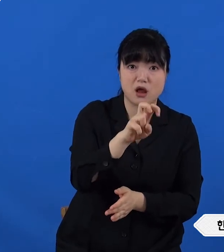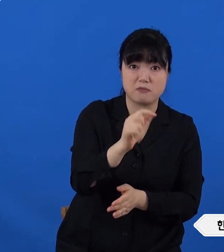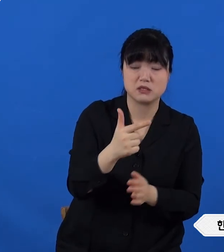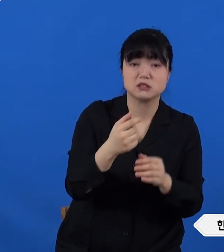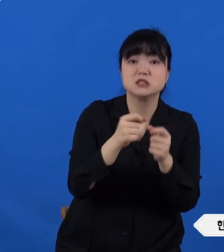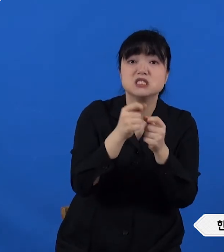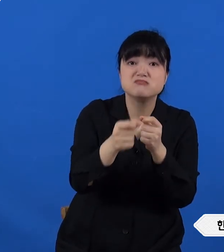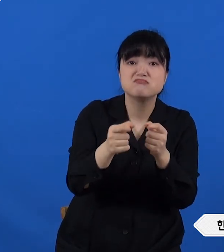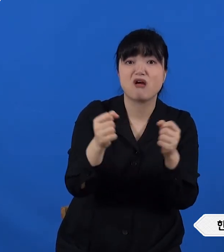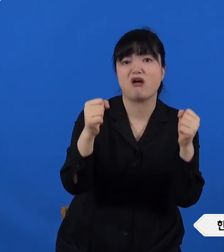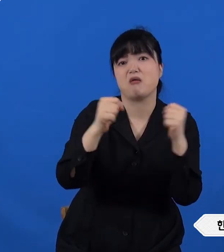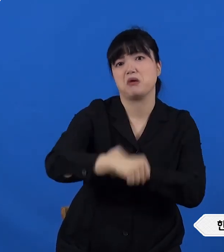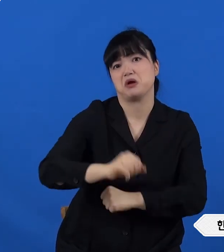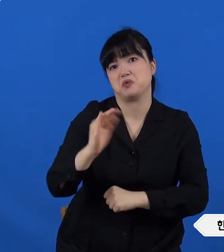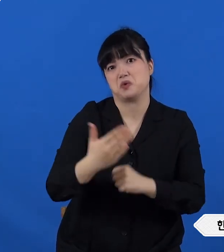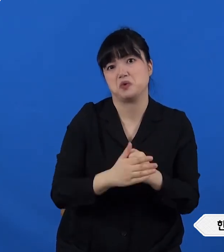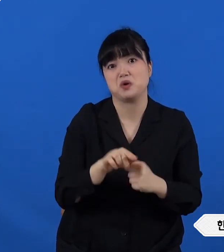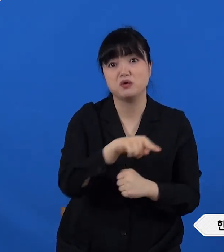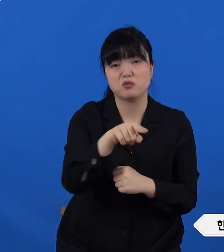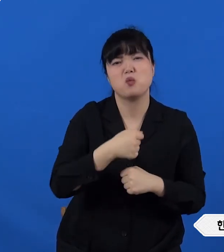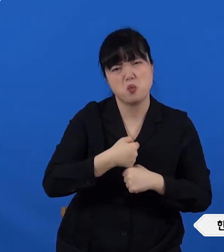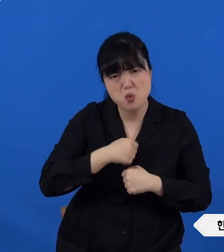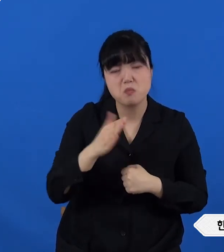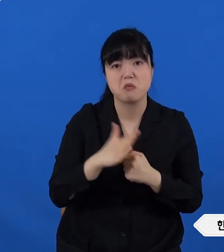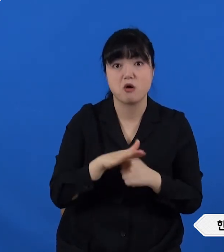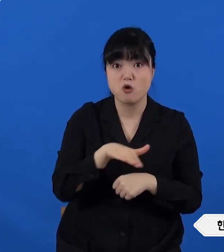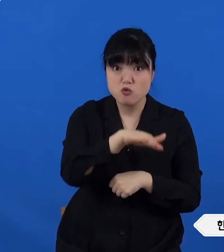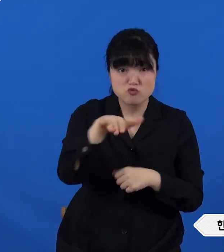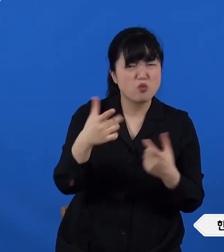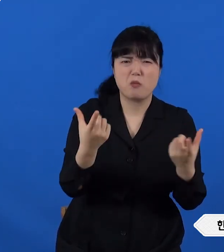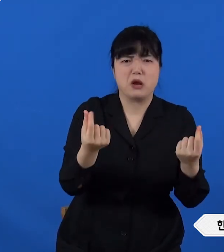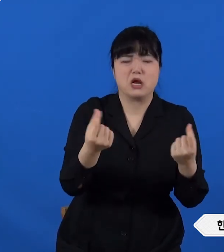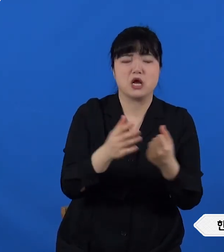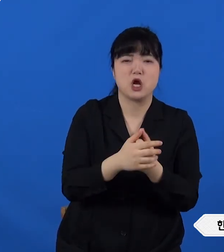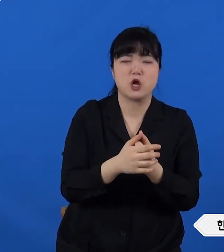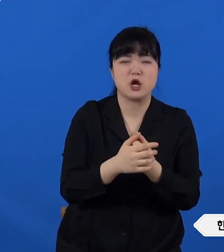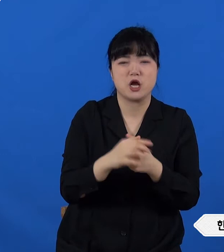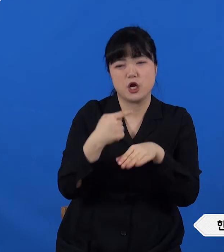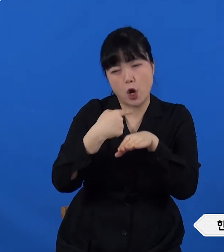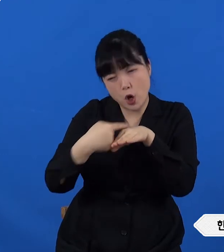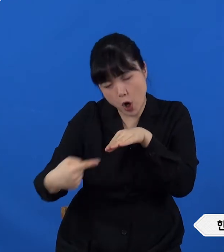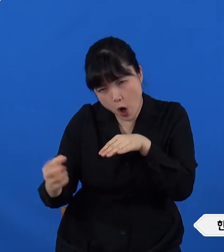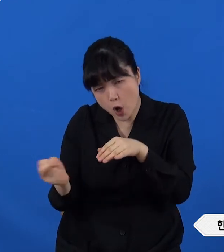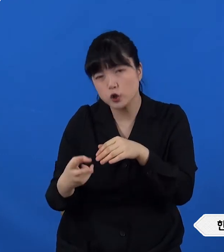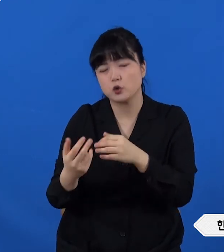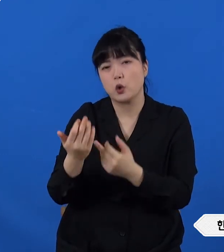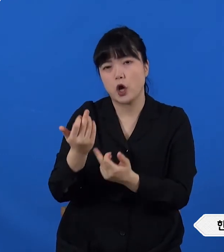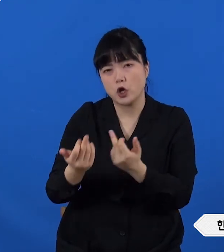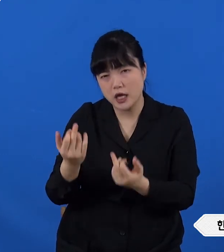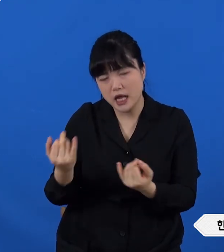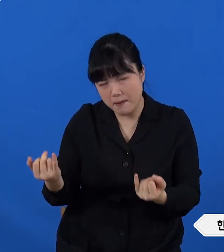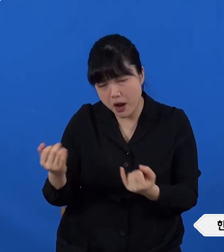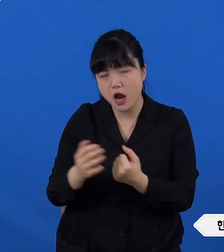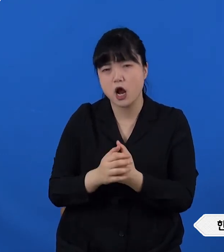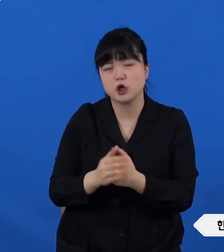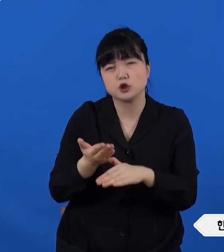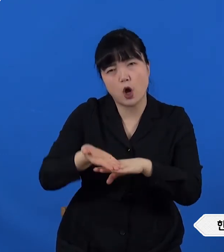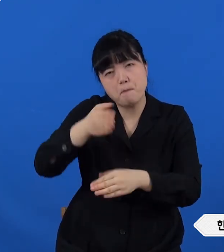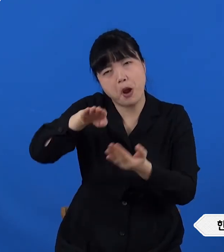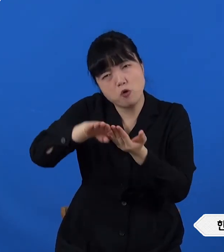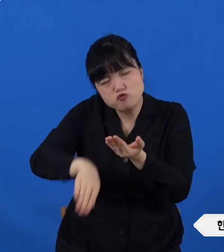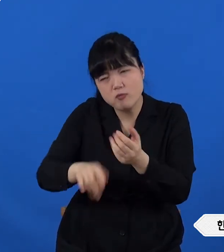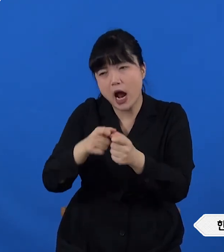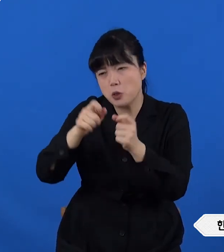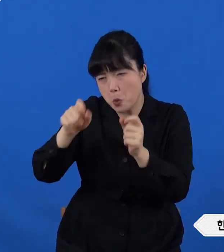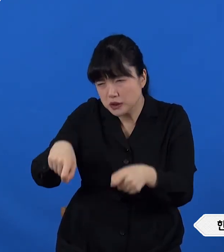우리도 그런 점을 조심해야 합니다. 우리도 혈연, 지연, 학연, 무슨 선후배,